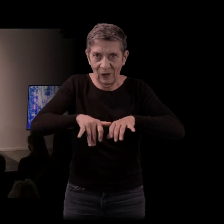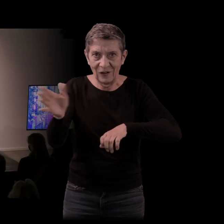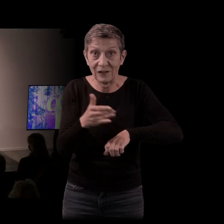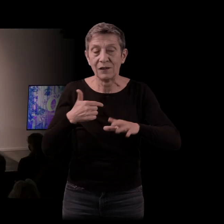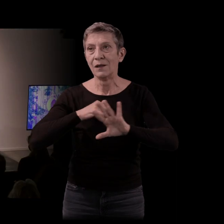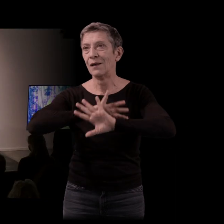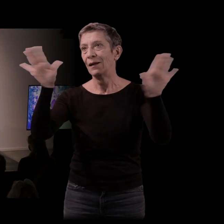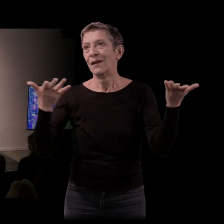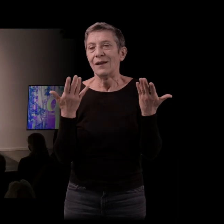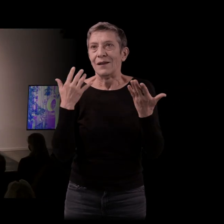figure de l'écrivain.